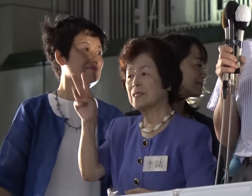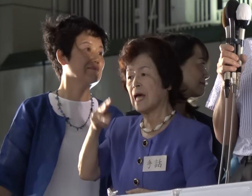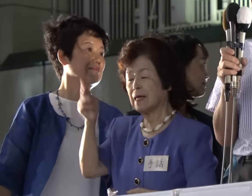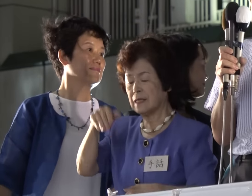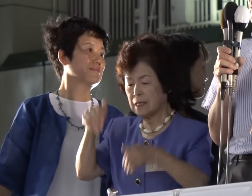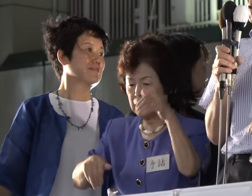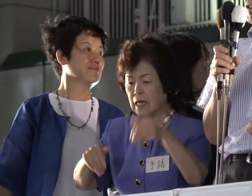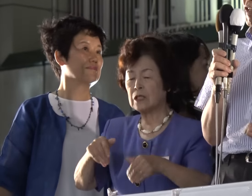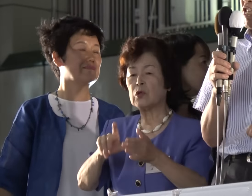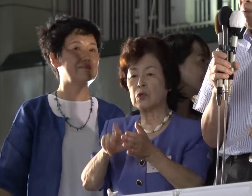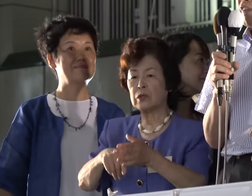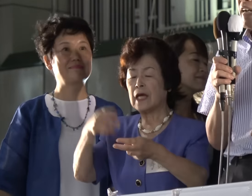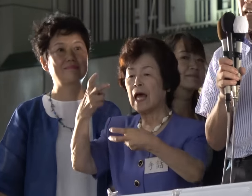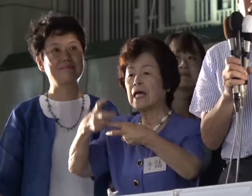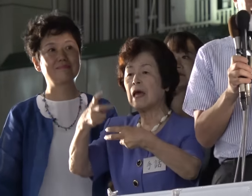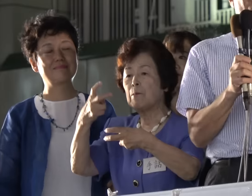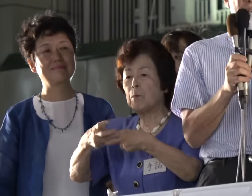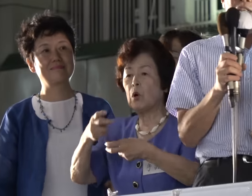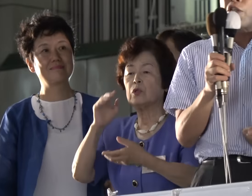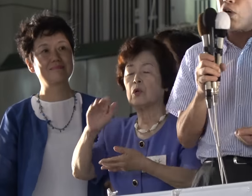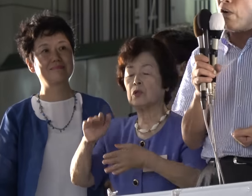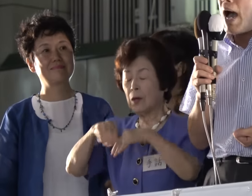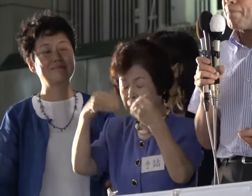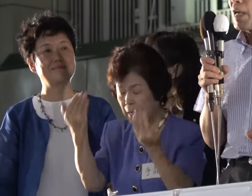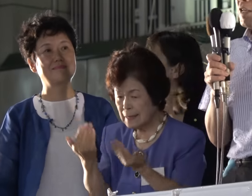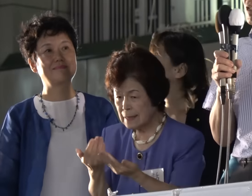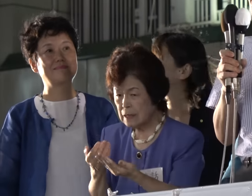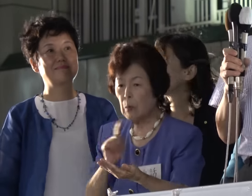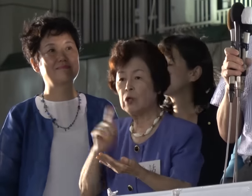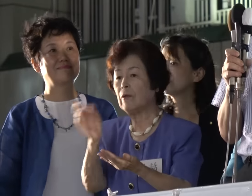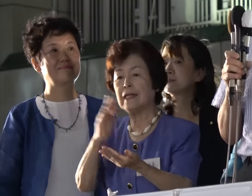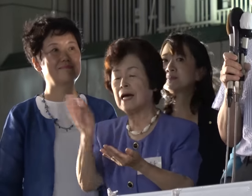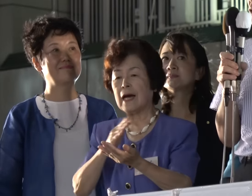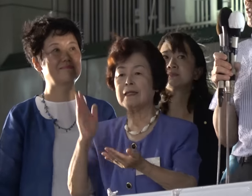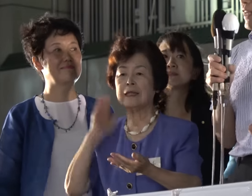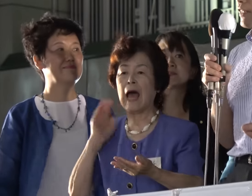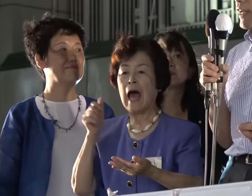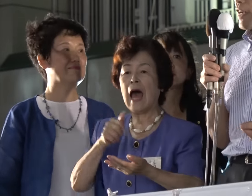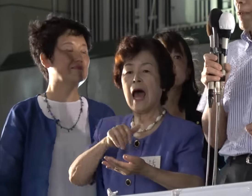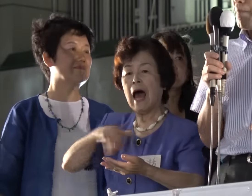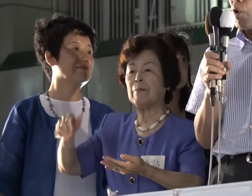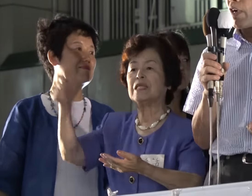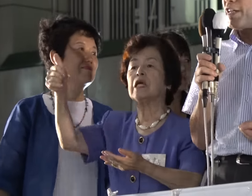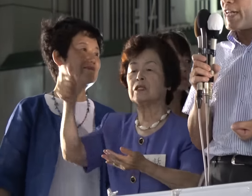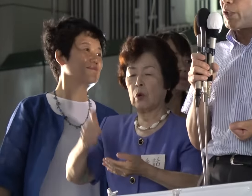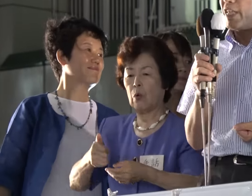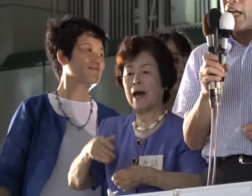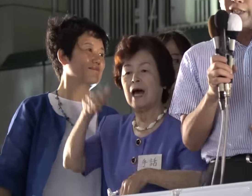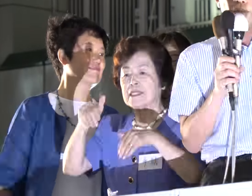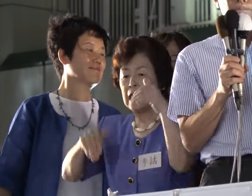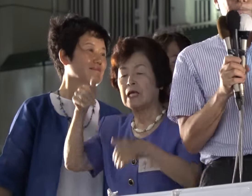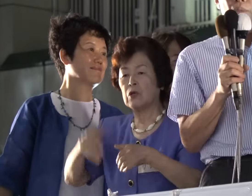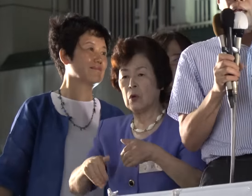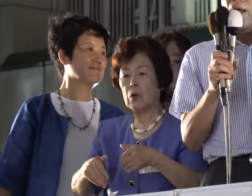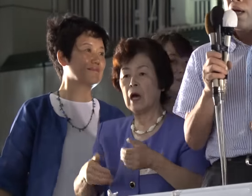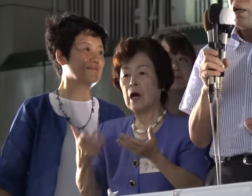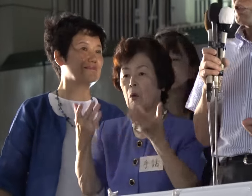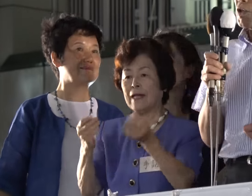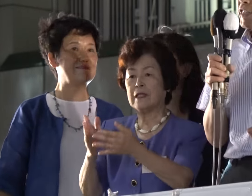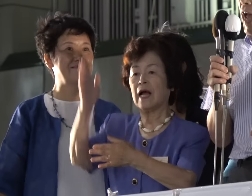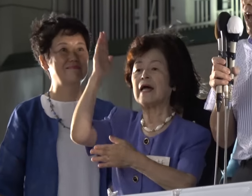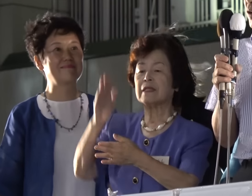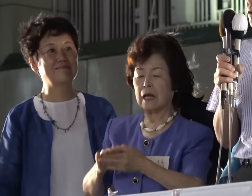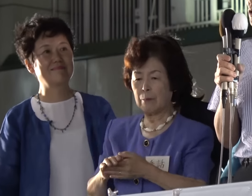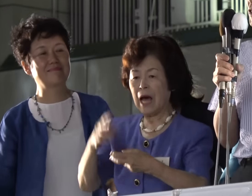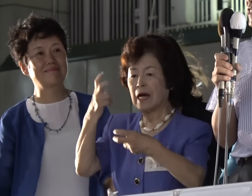挙で憲法の毛の字も言わなかった安倍晋三は、選挙に勝ったら憲法改正と言い出した。